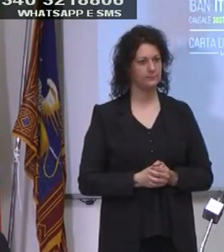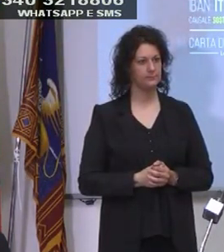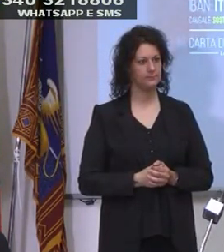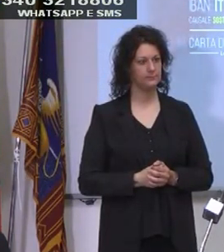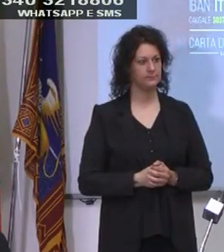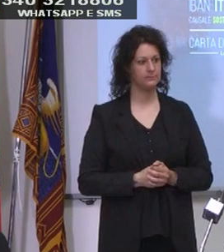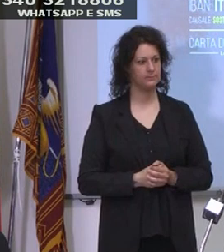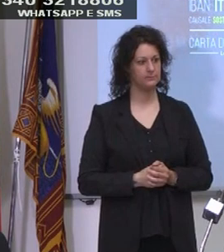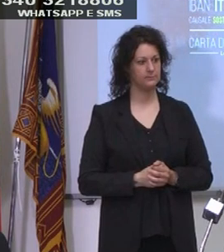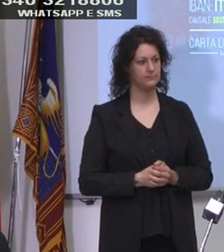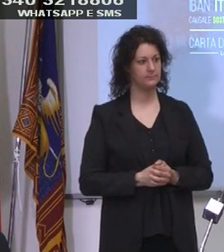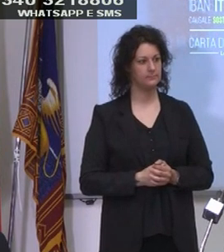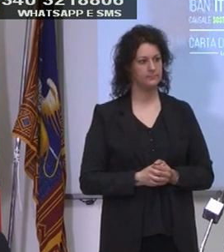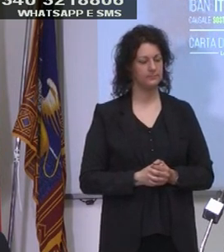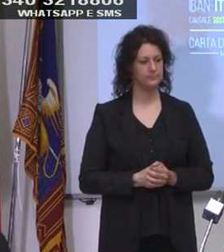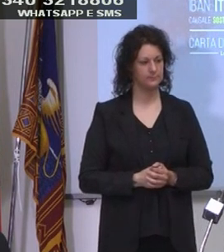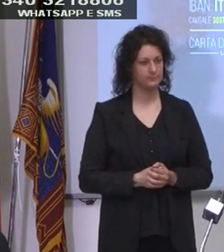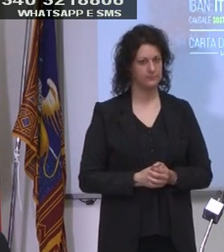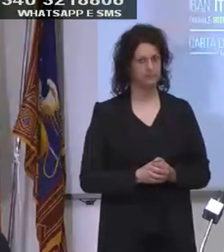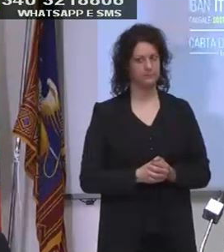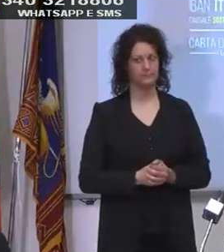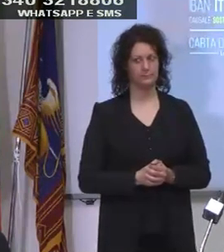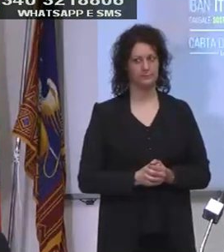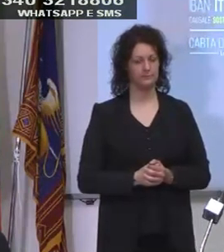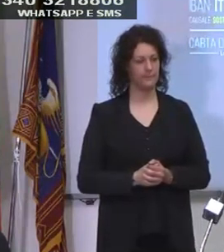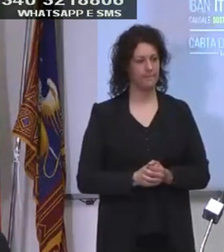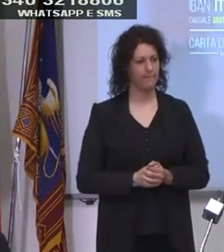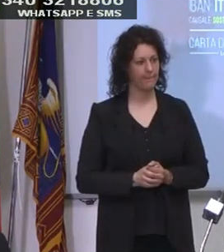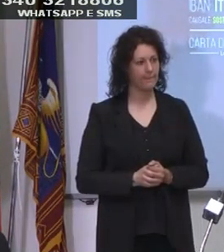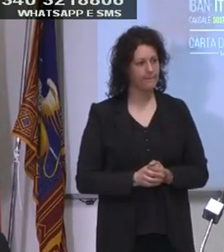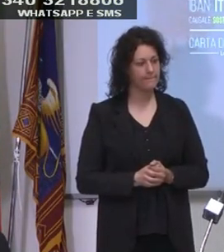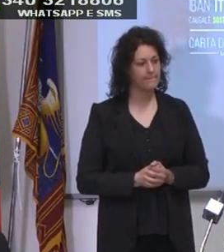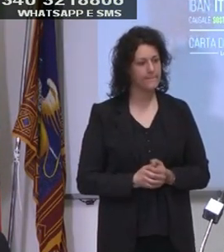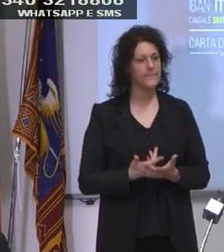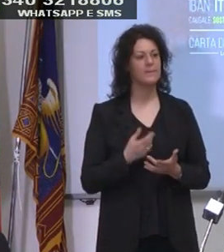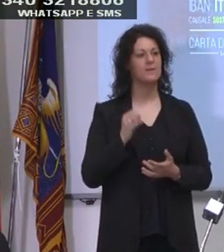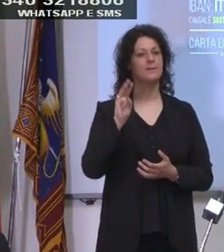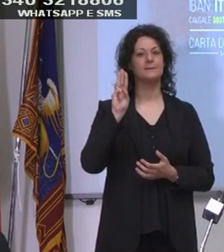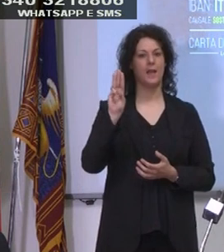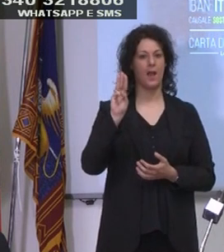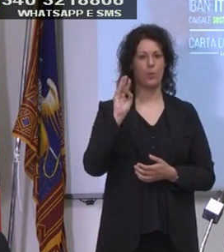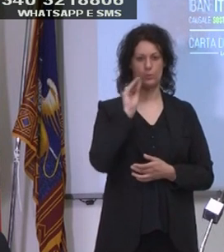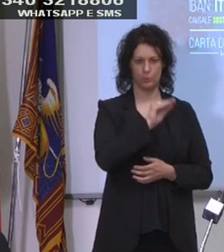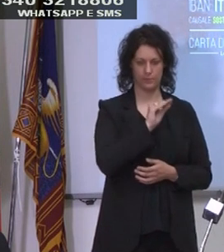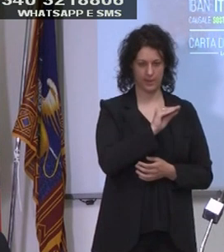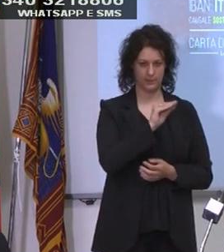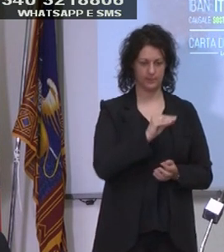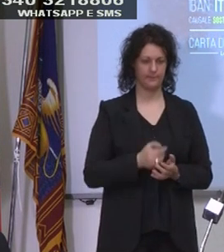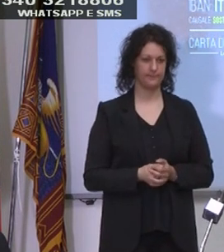Adesso l'ho persa, un attimo ancora, mi perdoni, eccola qua. Allora, la AGESCI chiede,